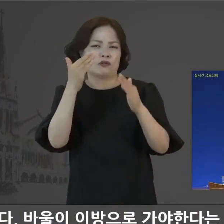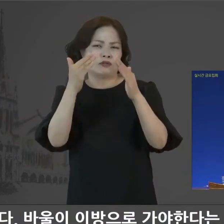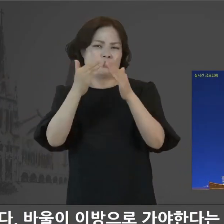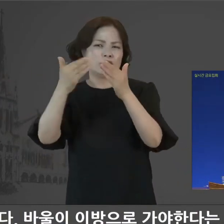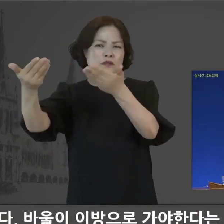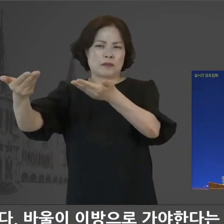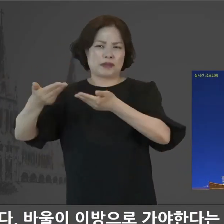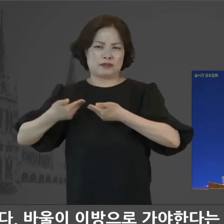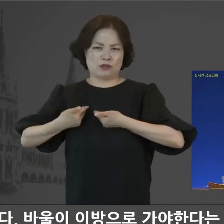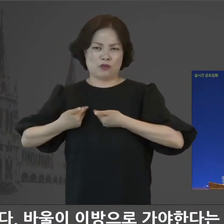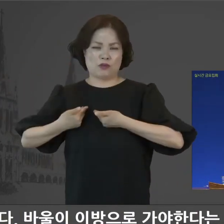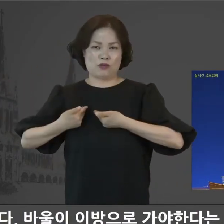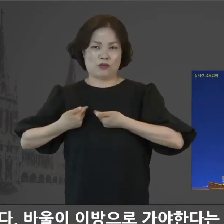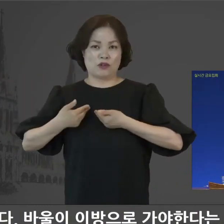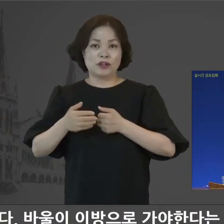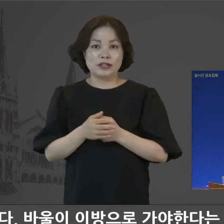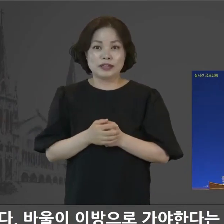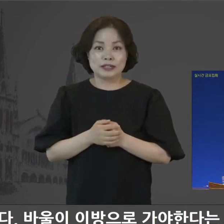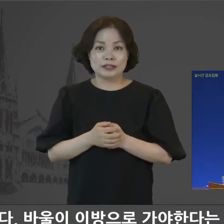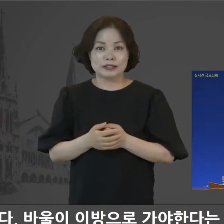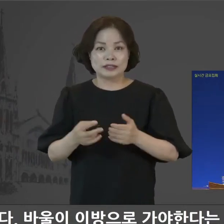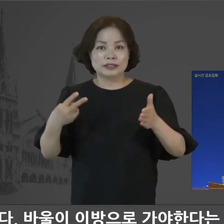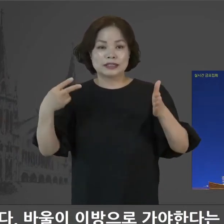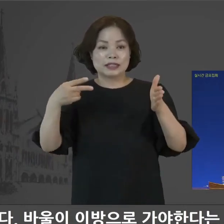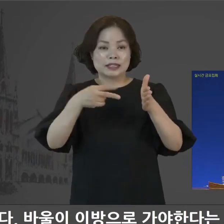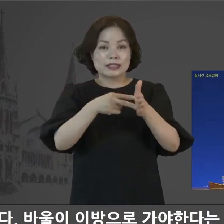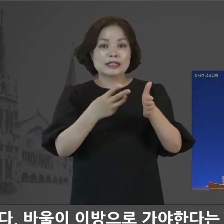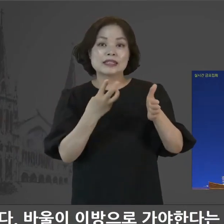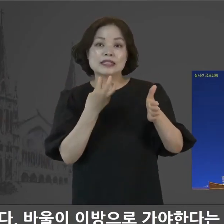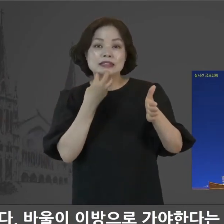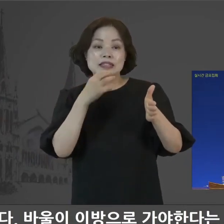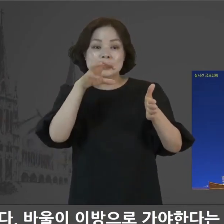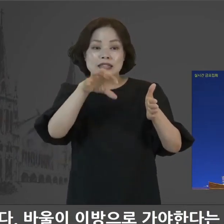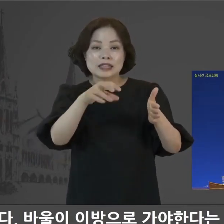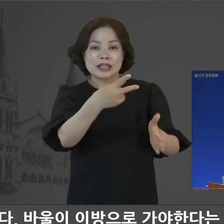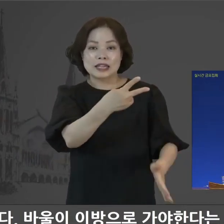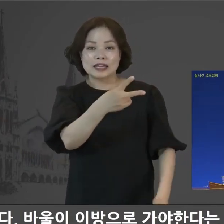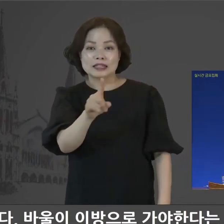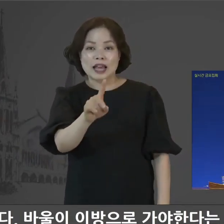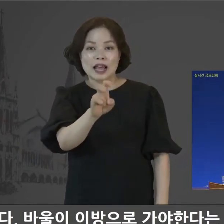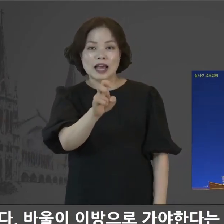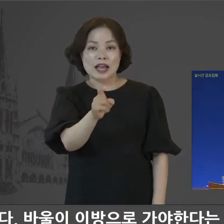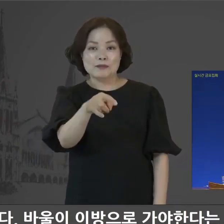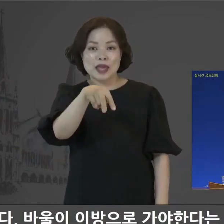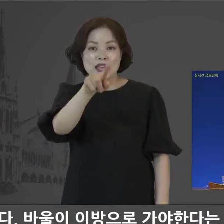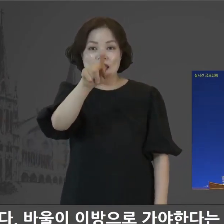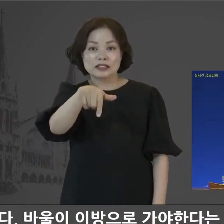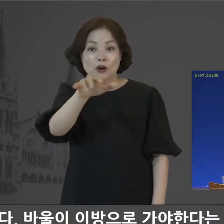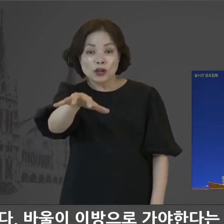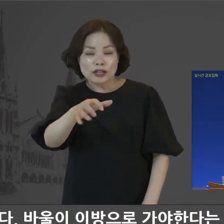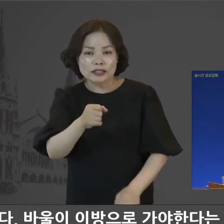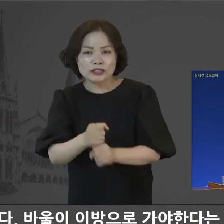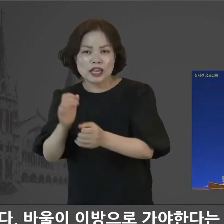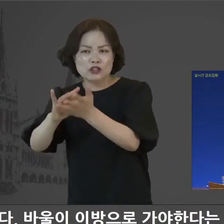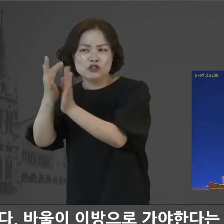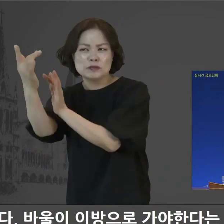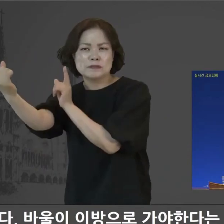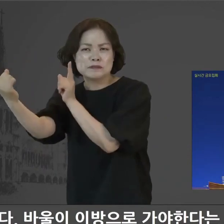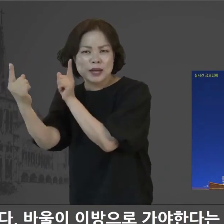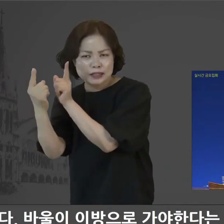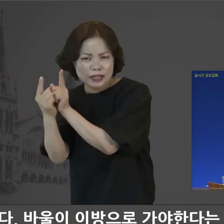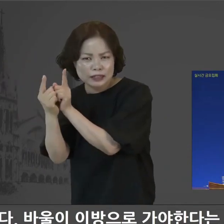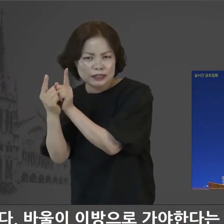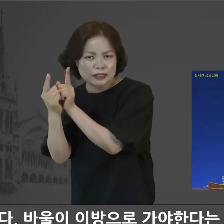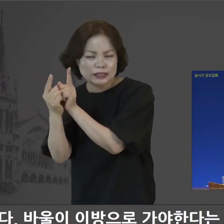받았다는 겁니다. 그러니까 다메섹 갈 때 그 처음 예수님을 만났을 때 그때 이방인으로 가라라는 소명은